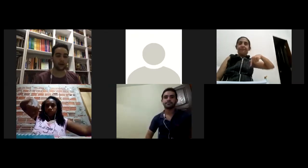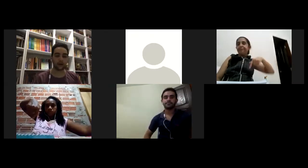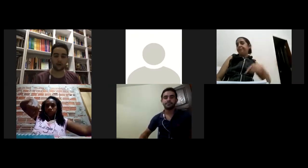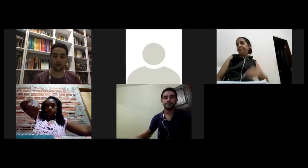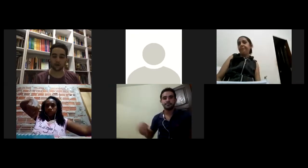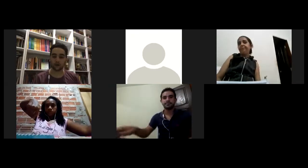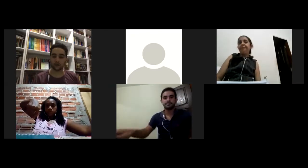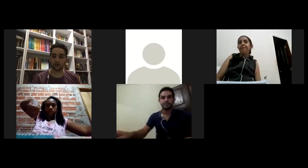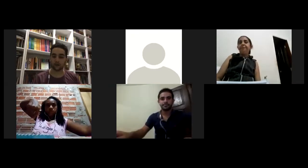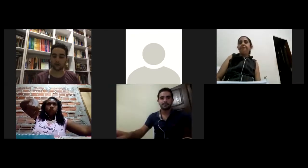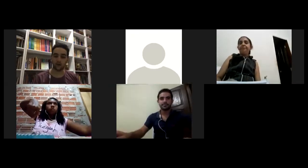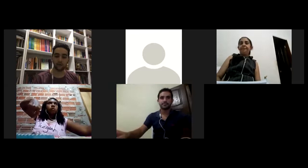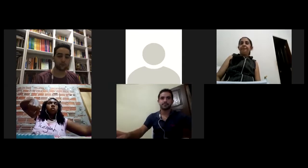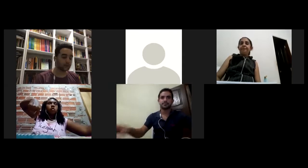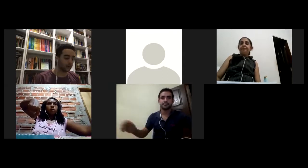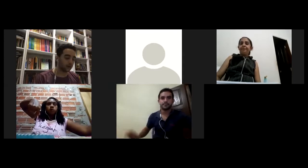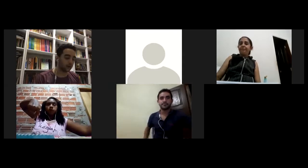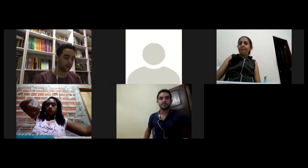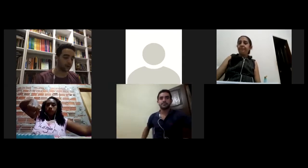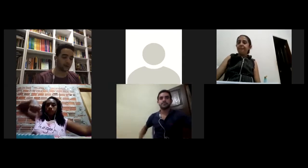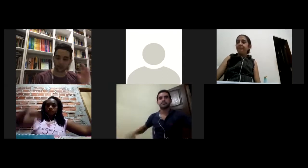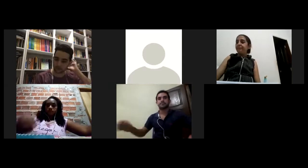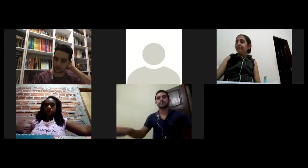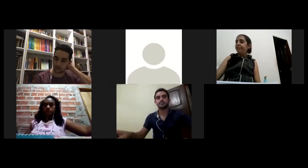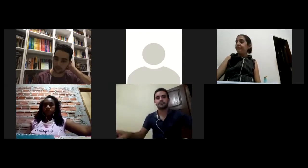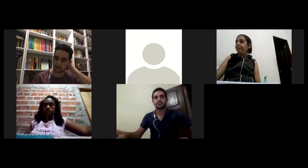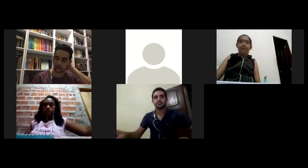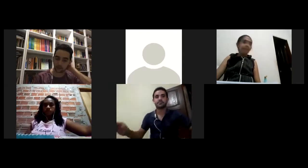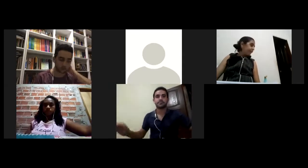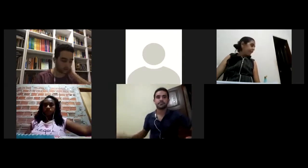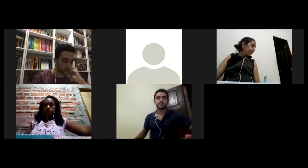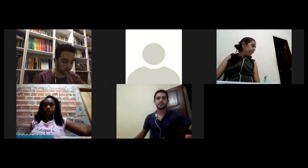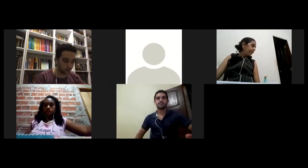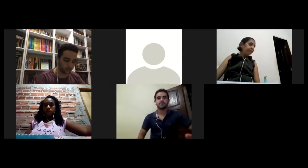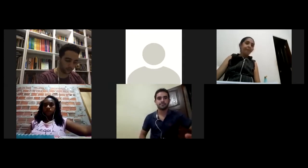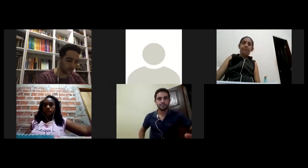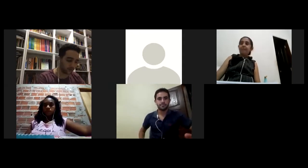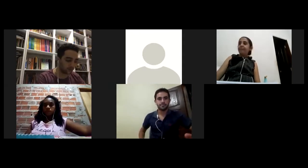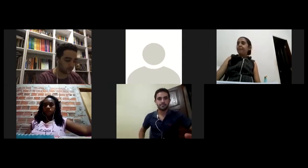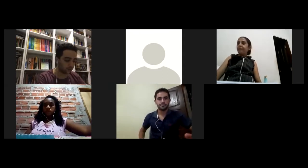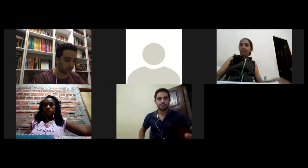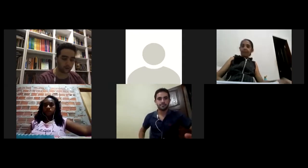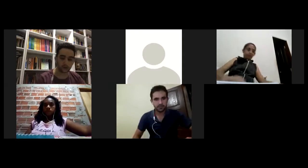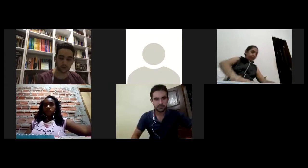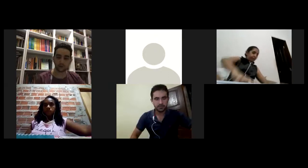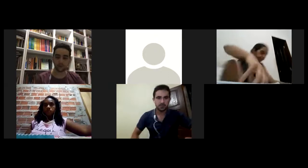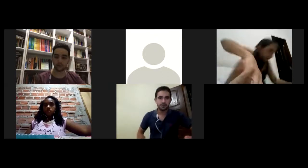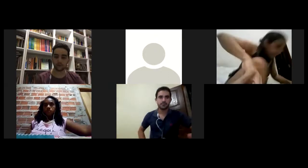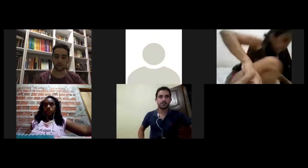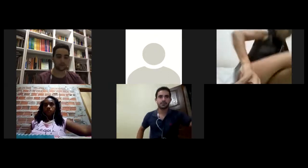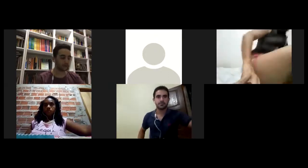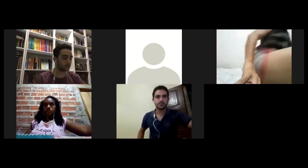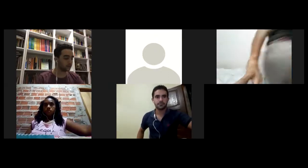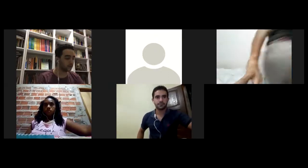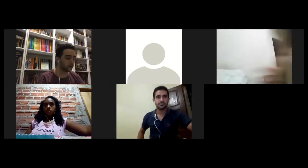Aí agora esse é o alfabeto manual. Aí agora a gente passa para números, que a gente viu em uma aula também.